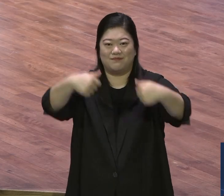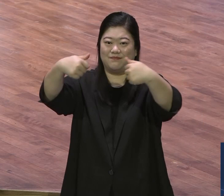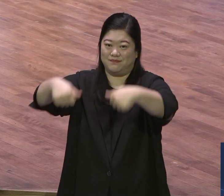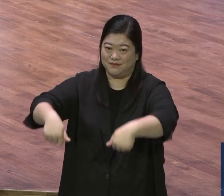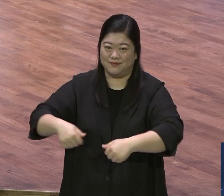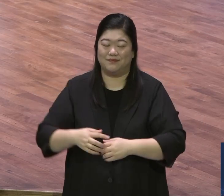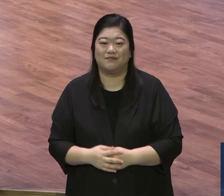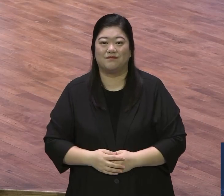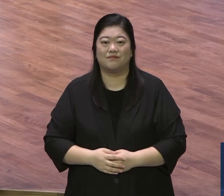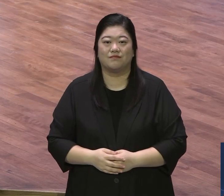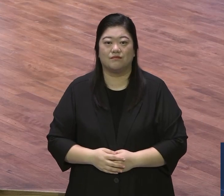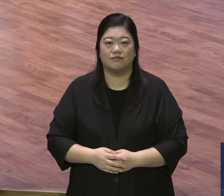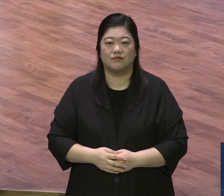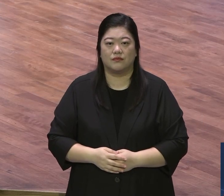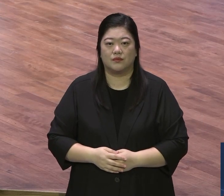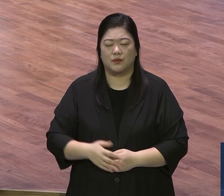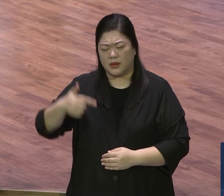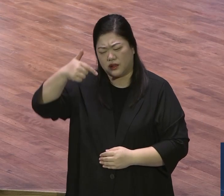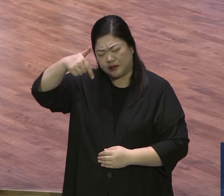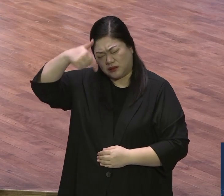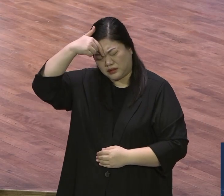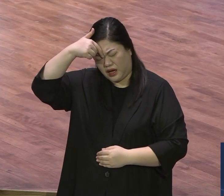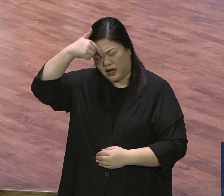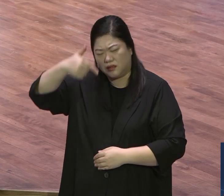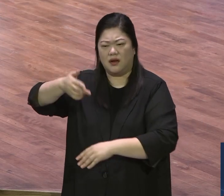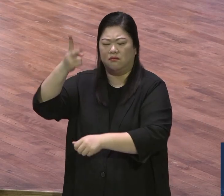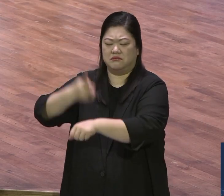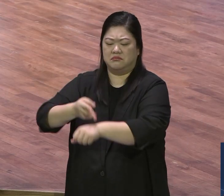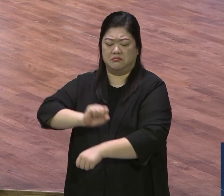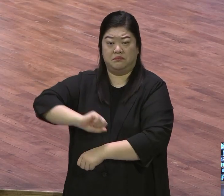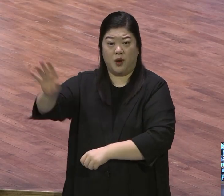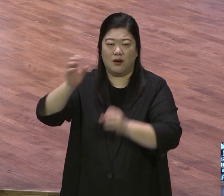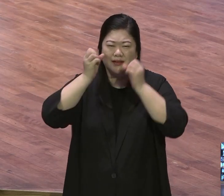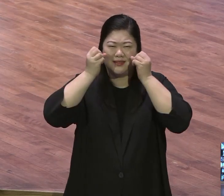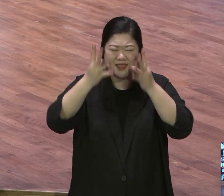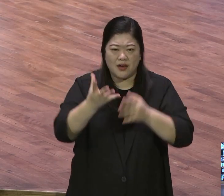인사합시다. 옛것을 버리고 새것을 가집시다.